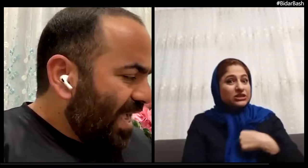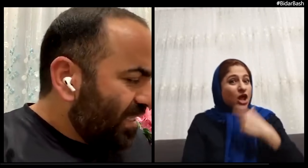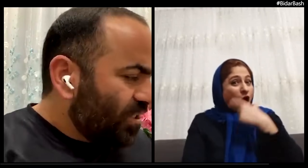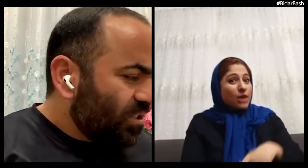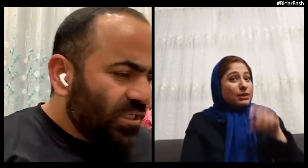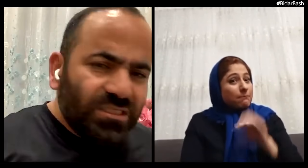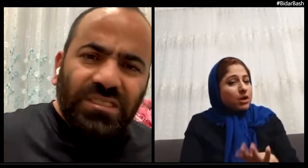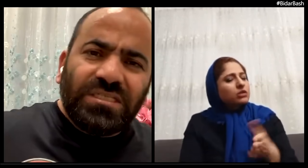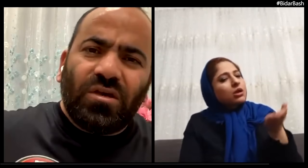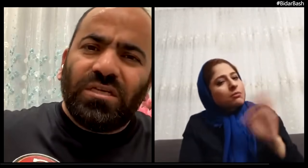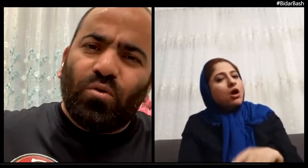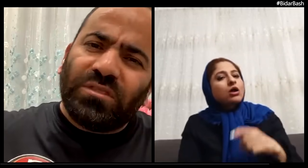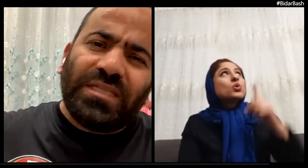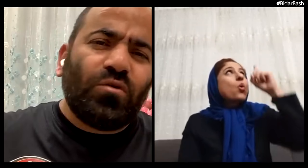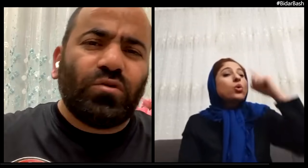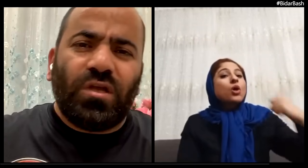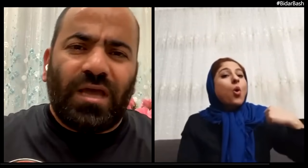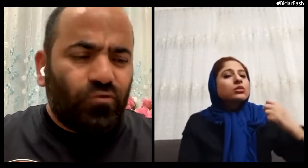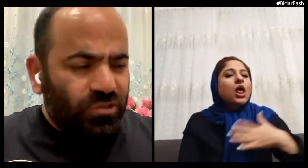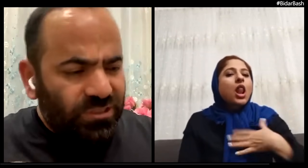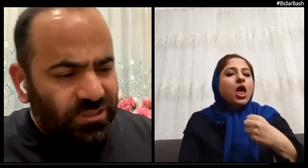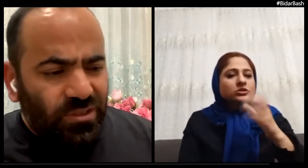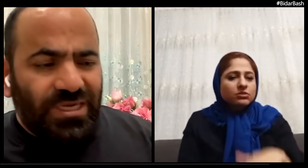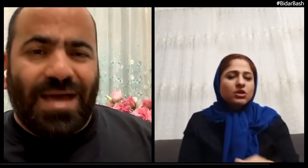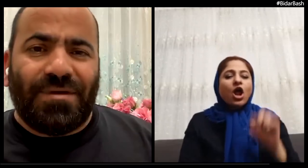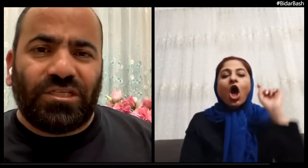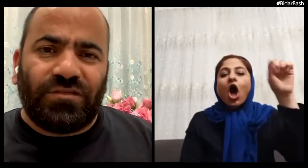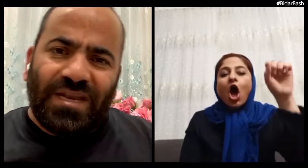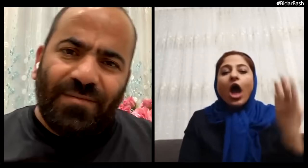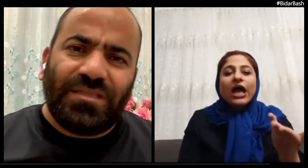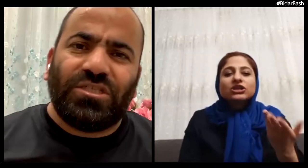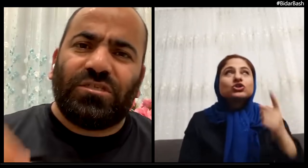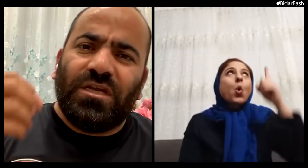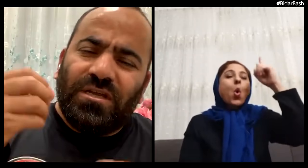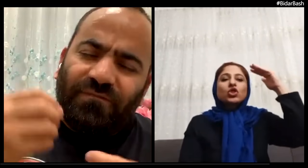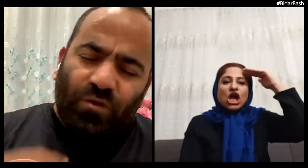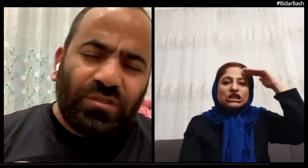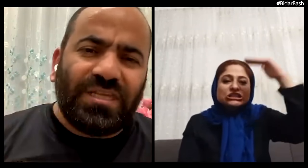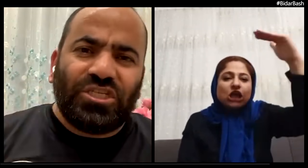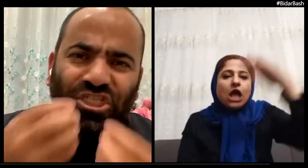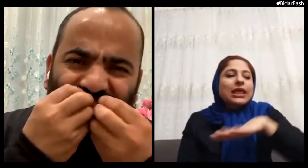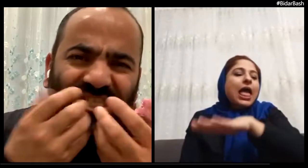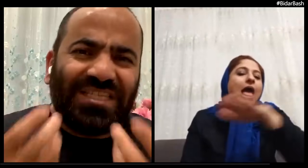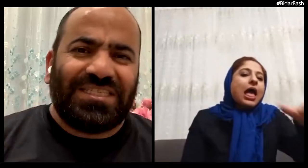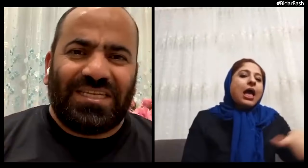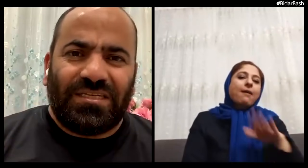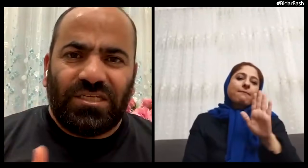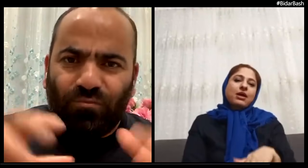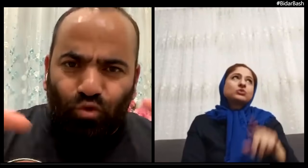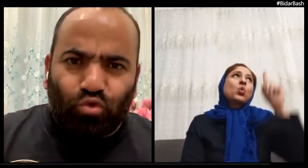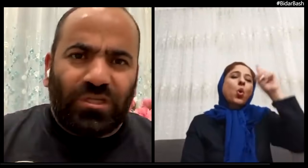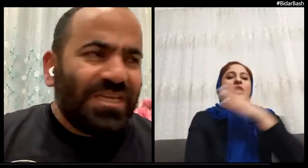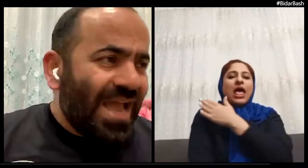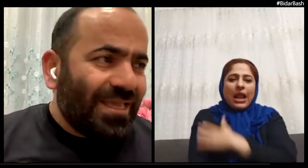یعنی تهش زیر سایه قدرت خدایی، همونطور که زیر سایه رحمتشی و رحمتش و قدرتش یه جنسه،